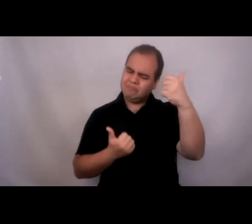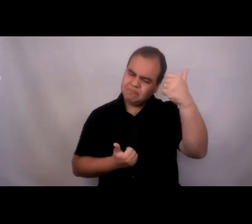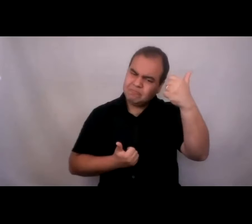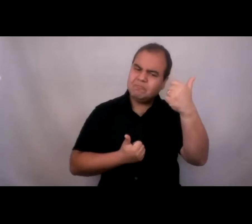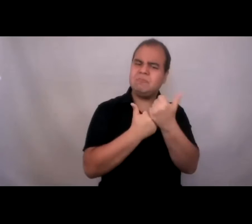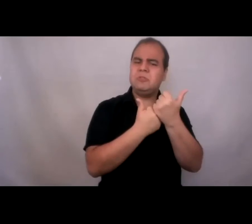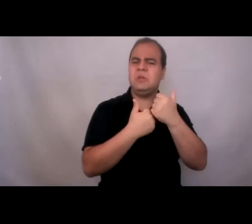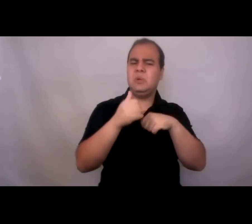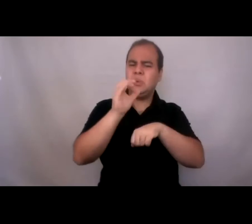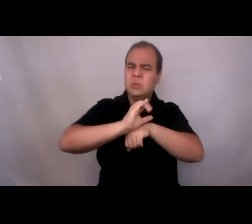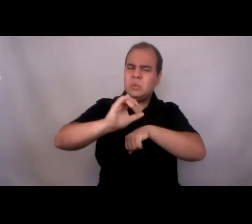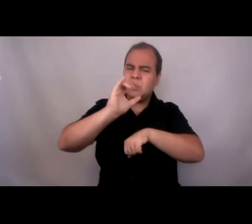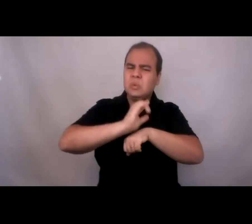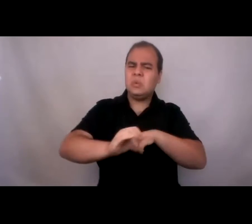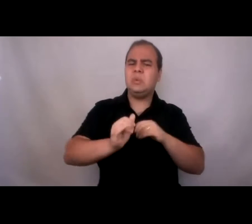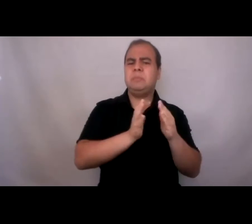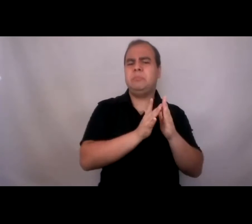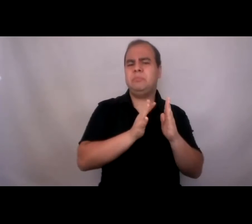nesse processo.